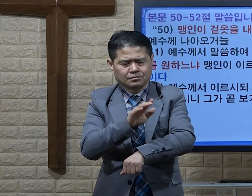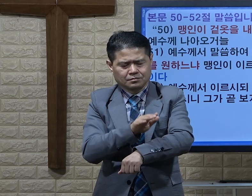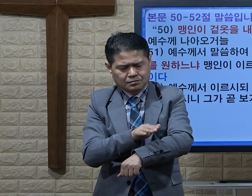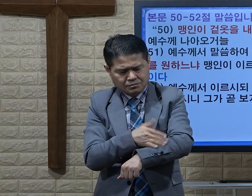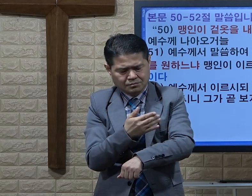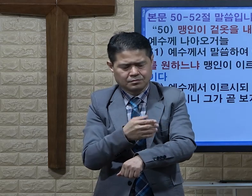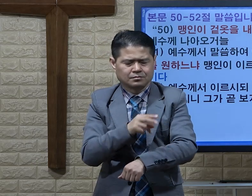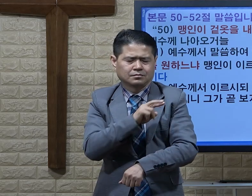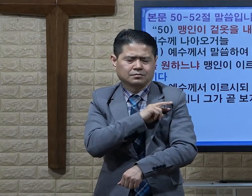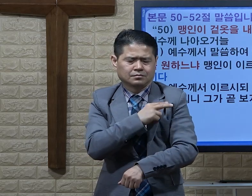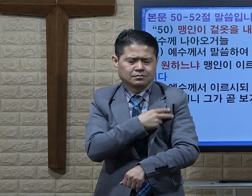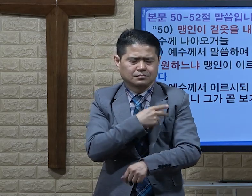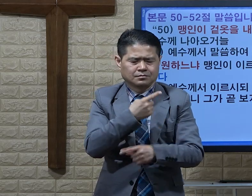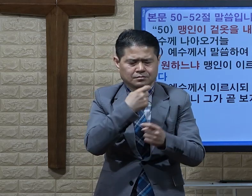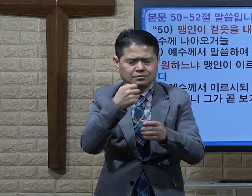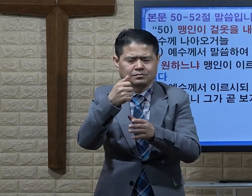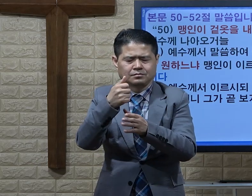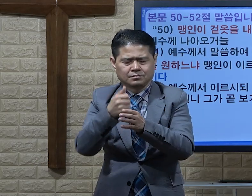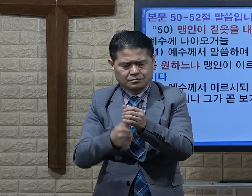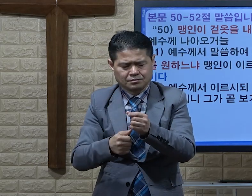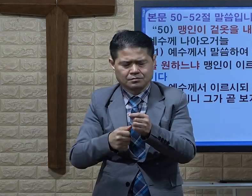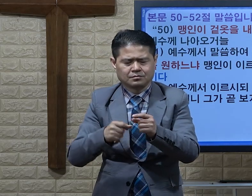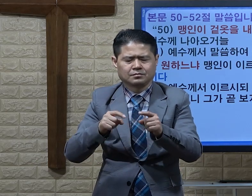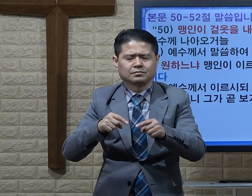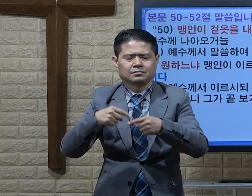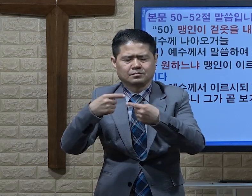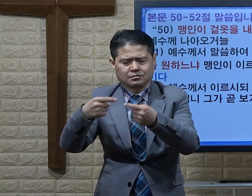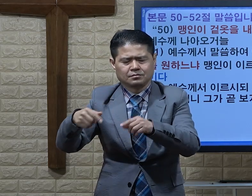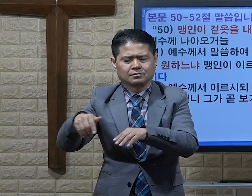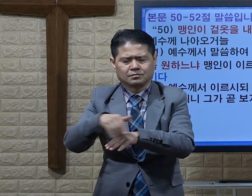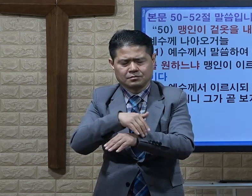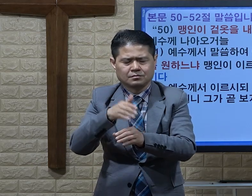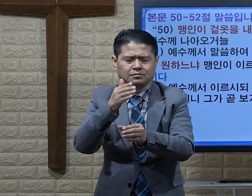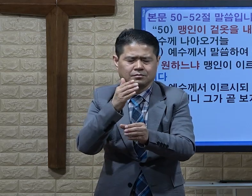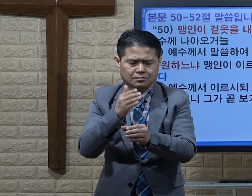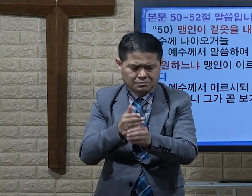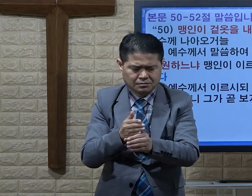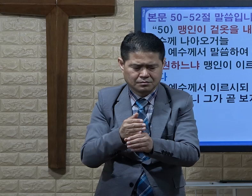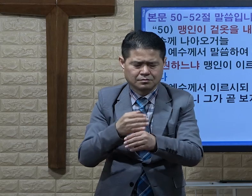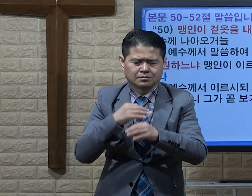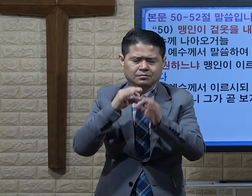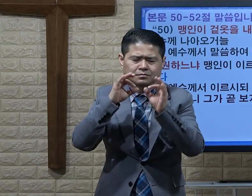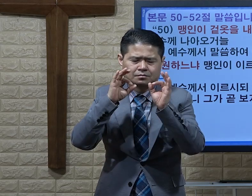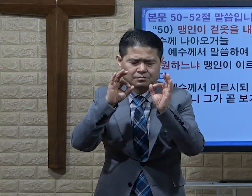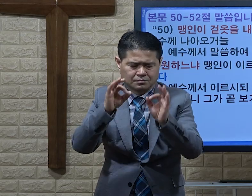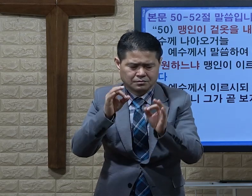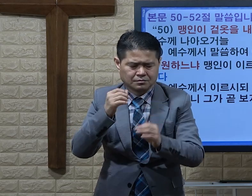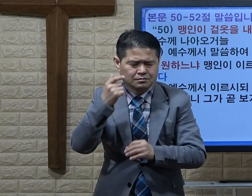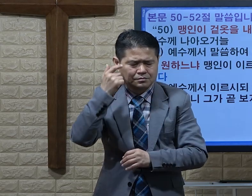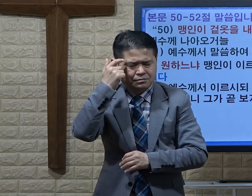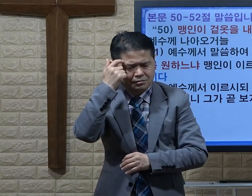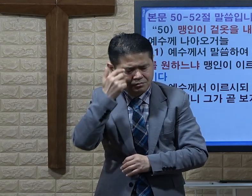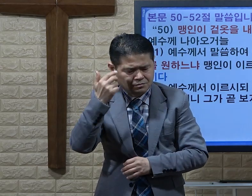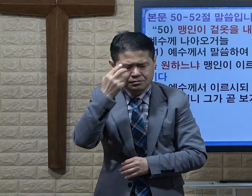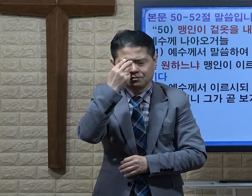어떤 잘못이나 그 이단에 빠져들어서 다른 교회에 가는 것을 보게 되면